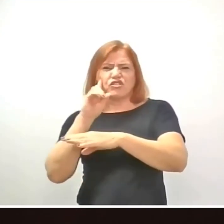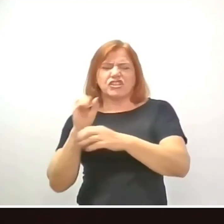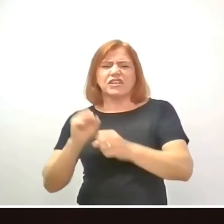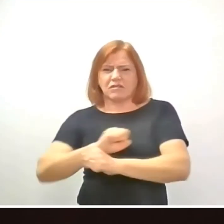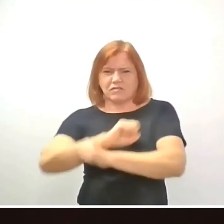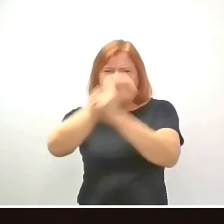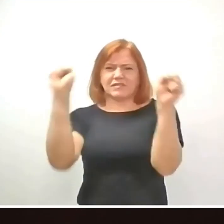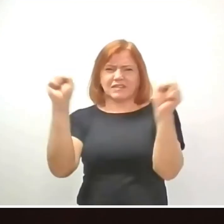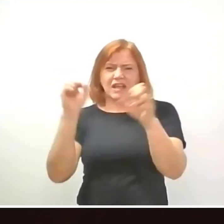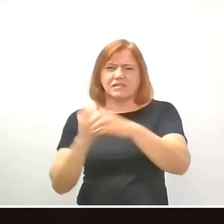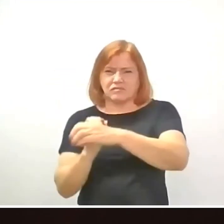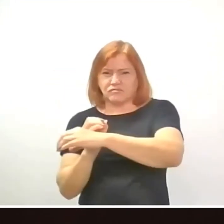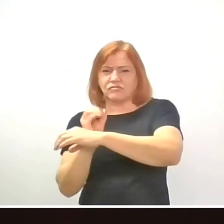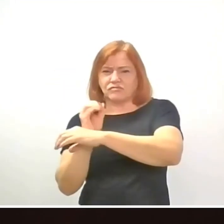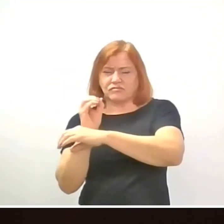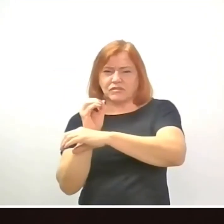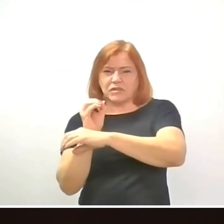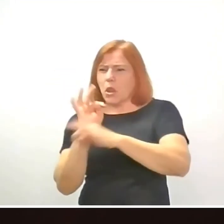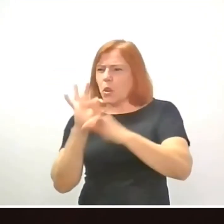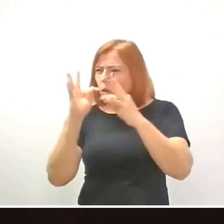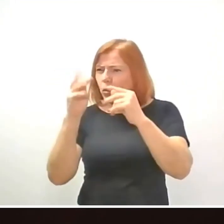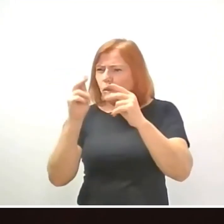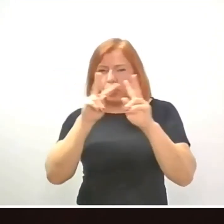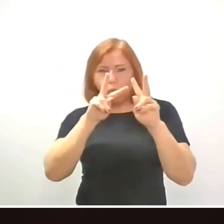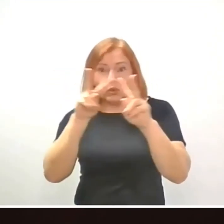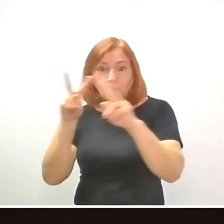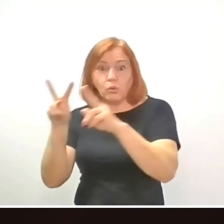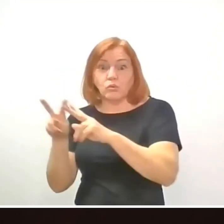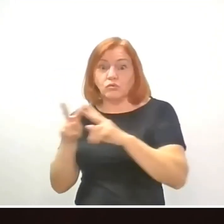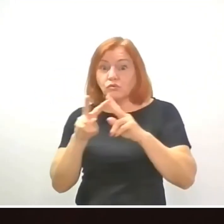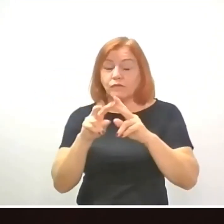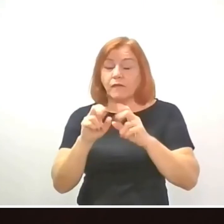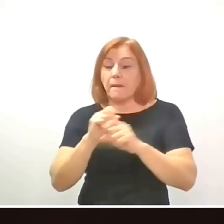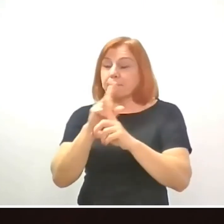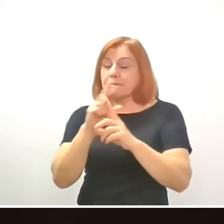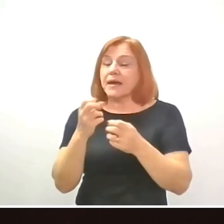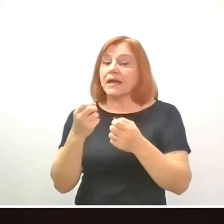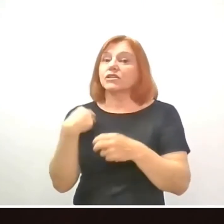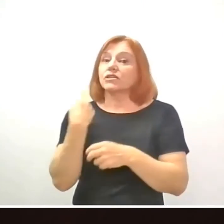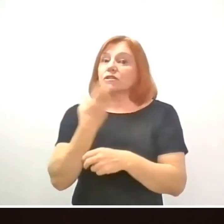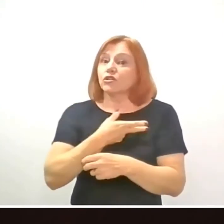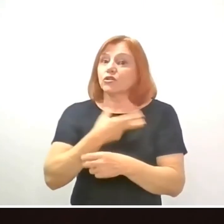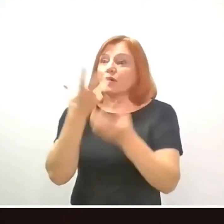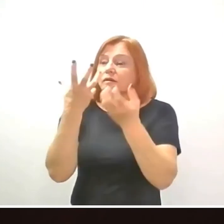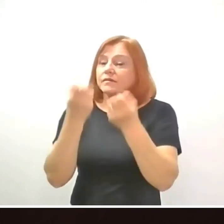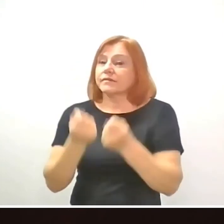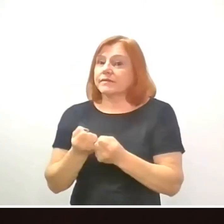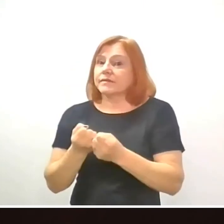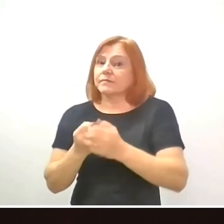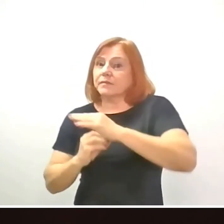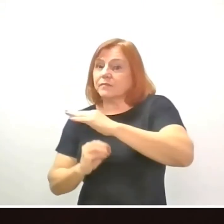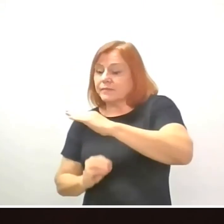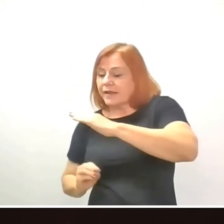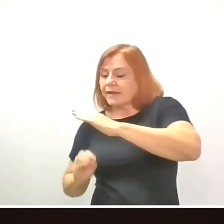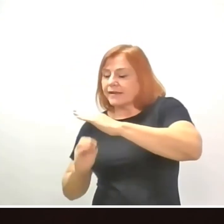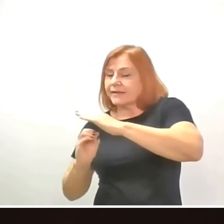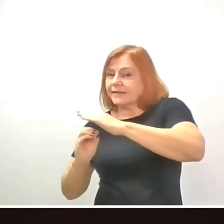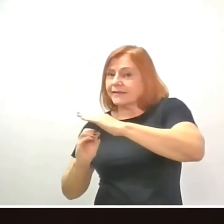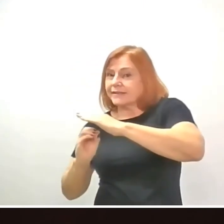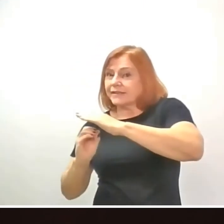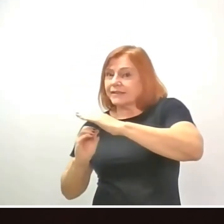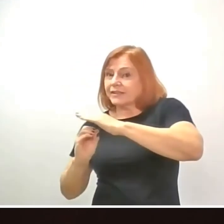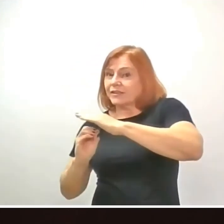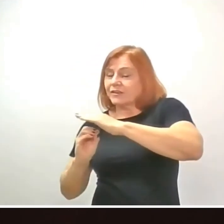vinda secreta do Senhor Jesus. Nós estamos percebendo que a aurora já chegou. Eu não